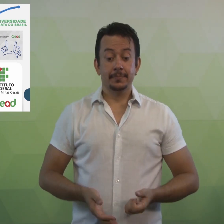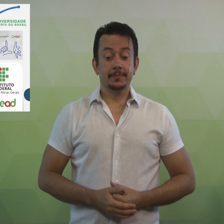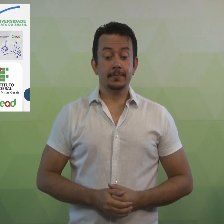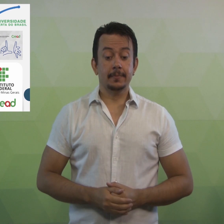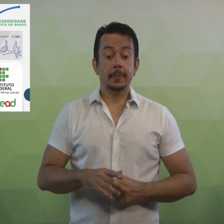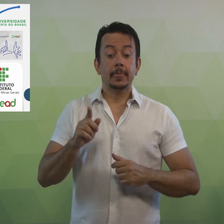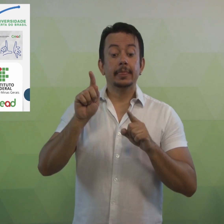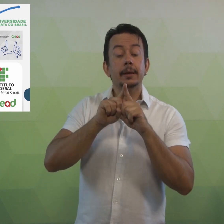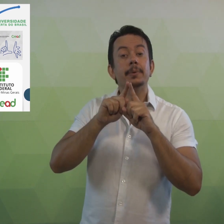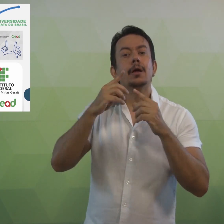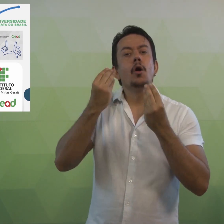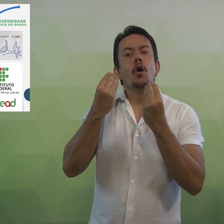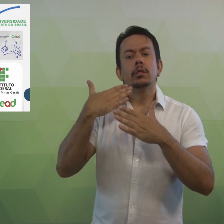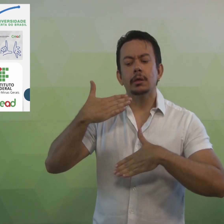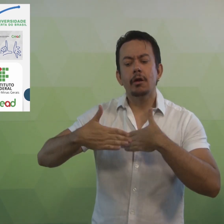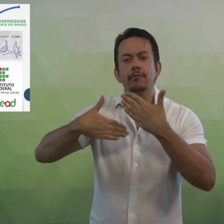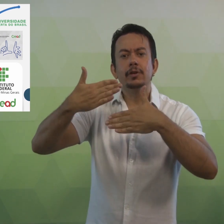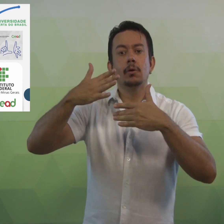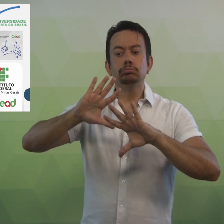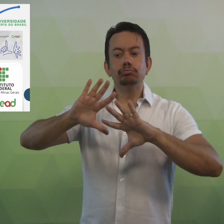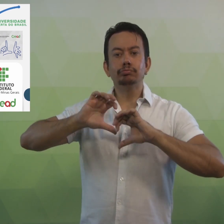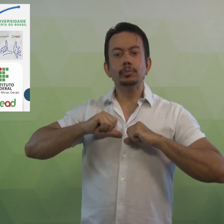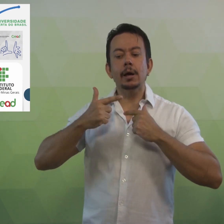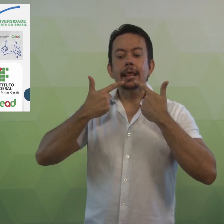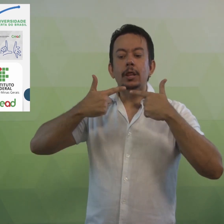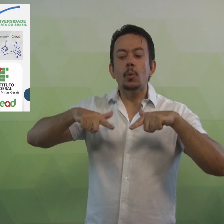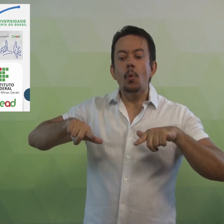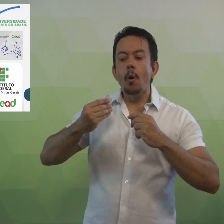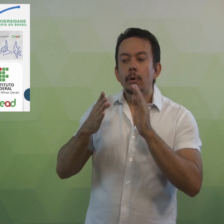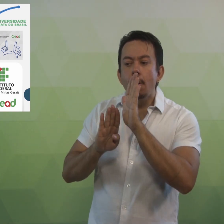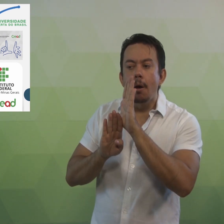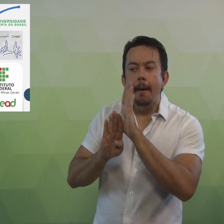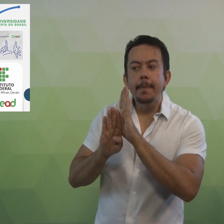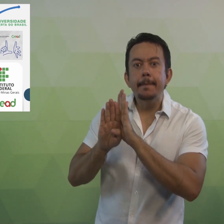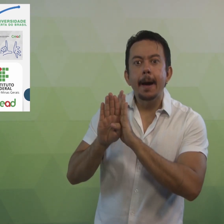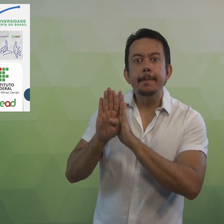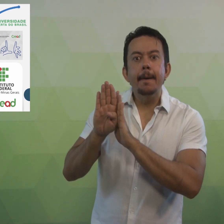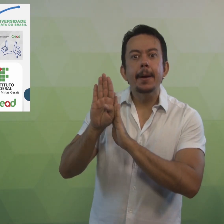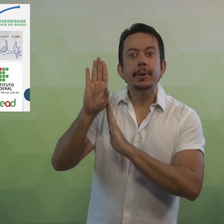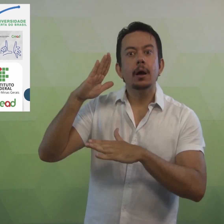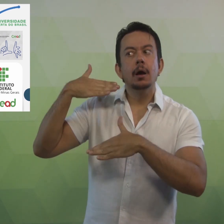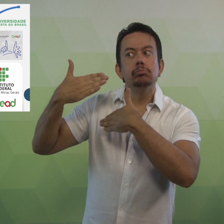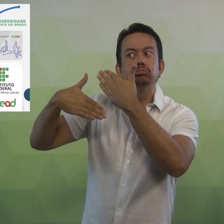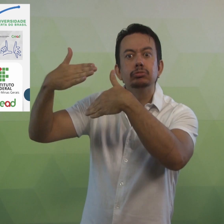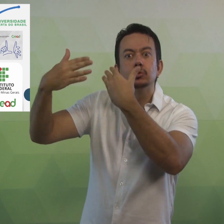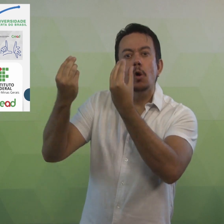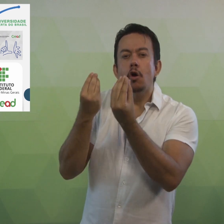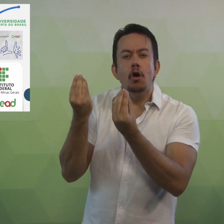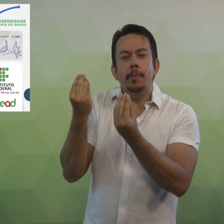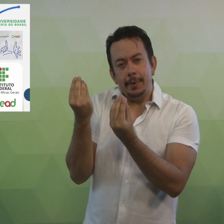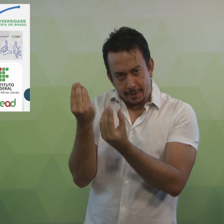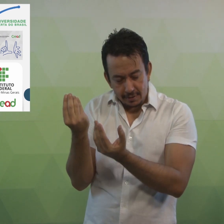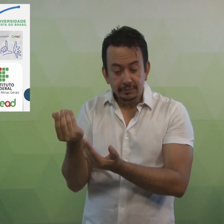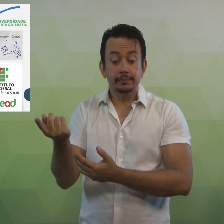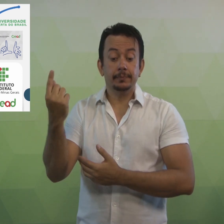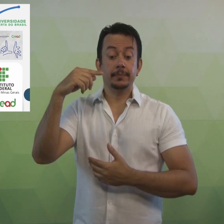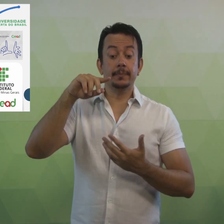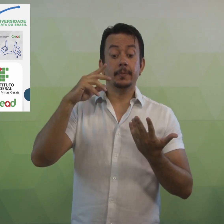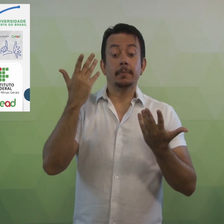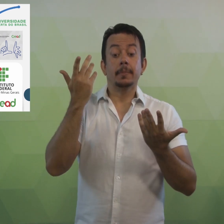Essa troca de informações, as questões sociais, econômicas, todo o processamento da mente, eles